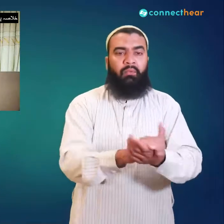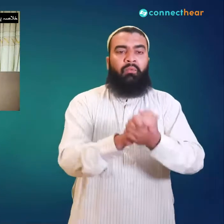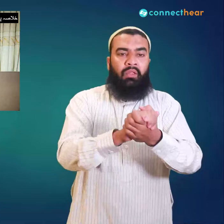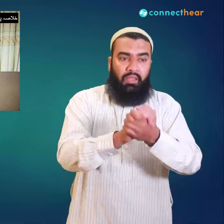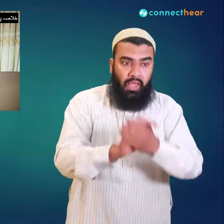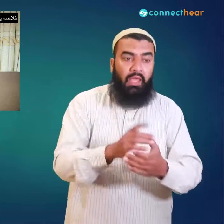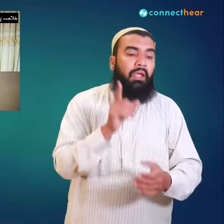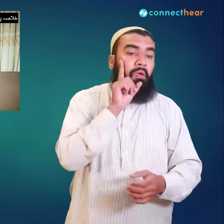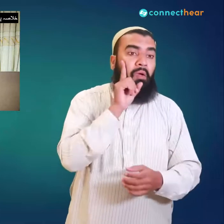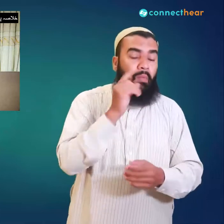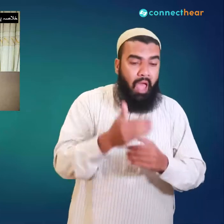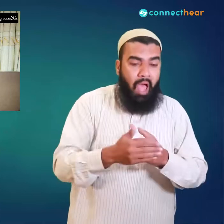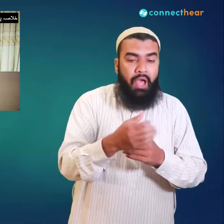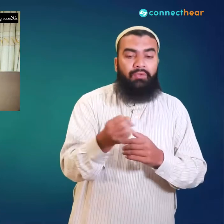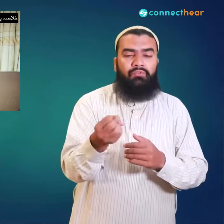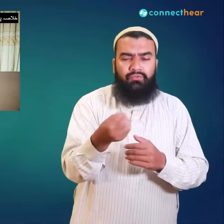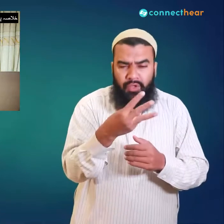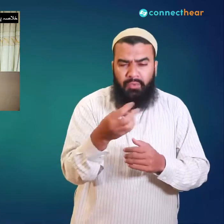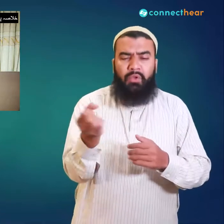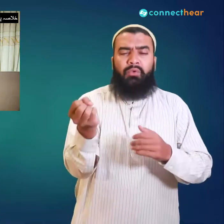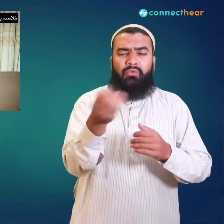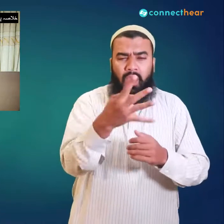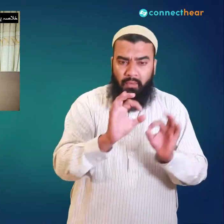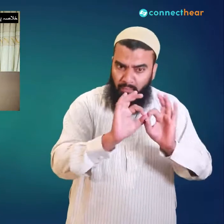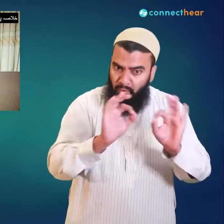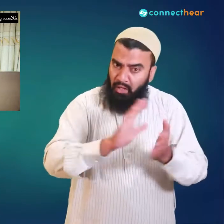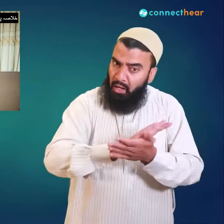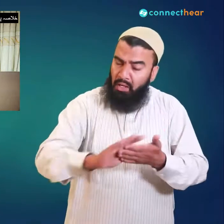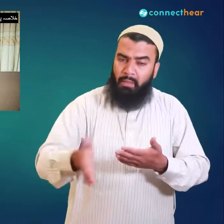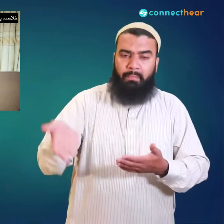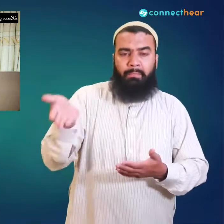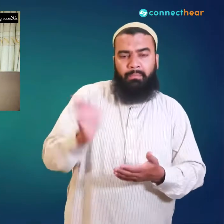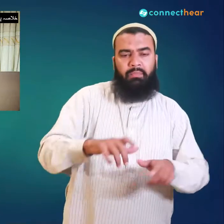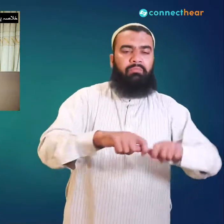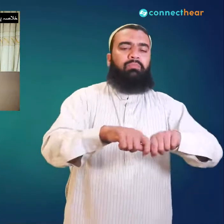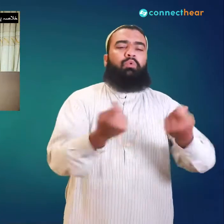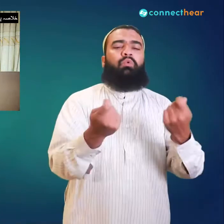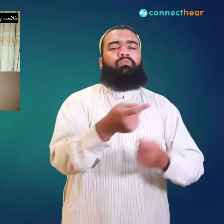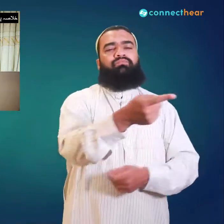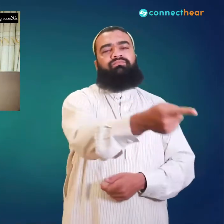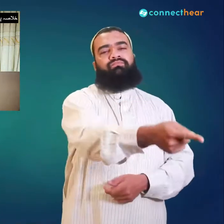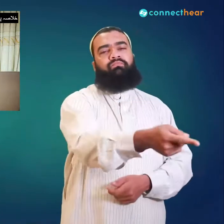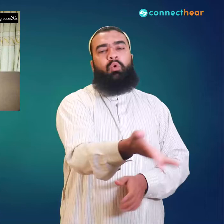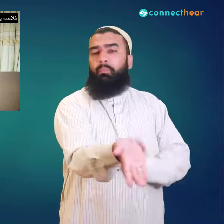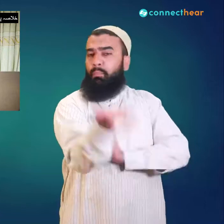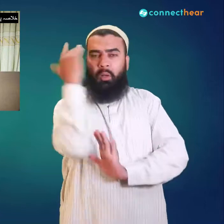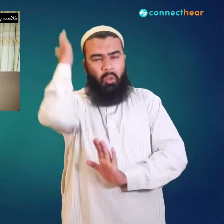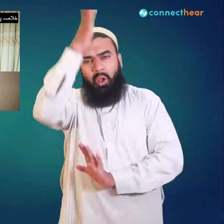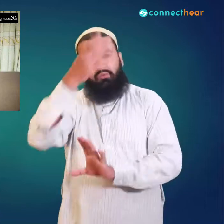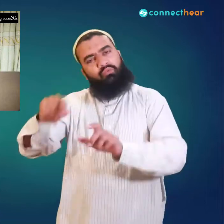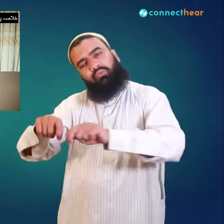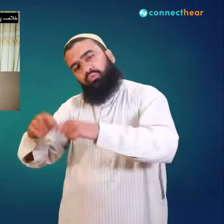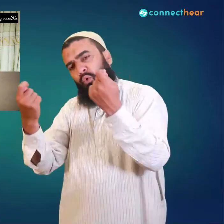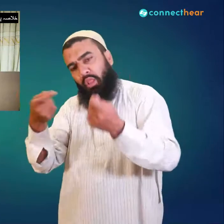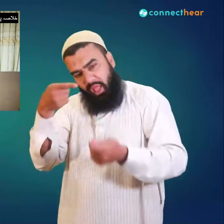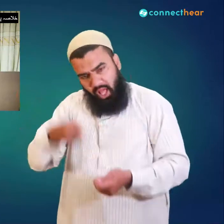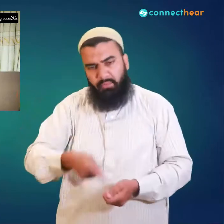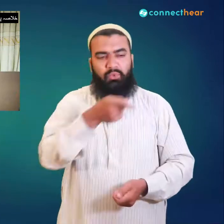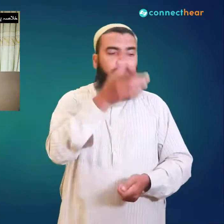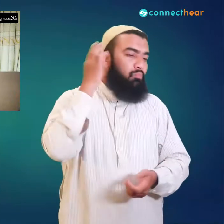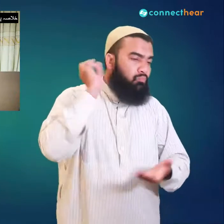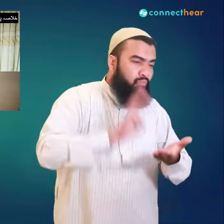ان کے ساتھ جنگ و قتال کیا جائے گا، یا تو وہ جزیرۃ العرب سے چلے جائیں